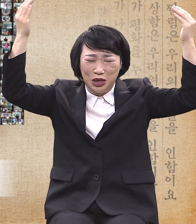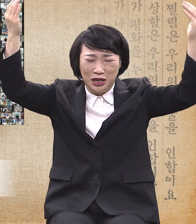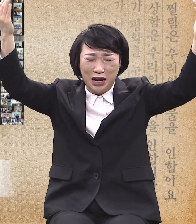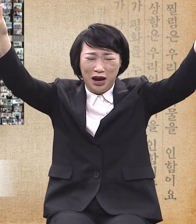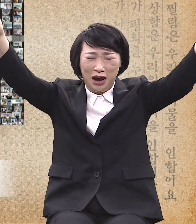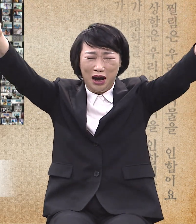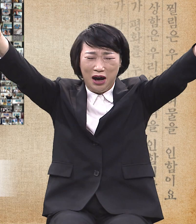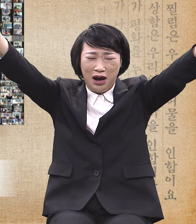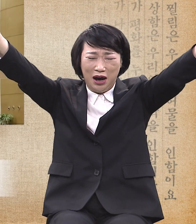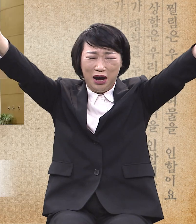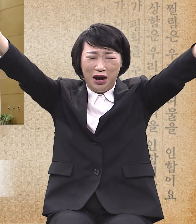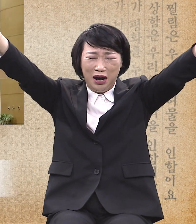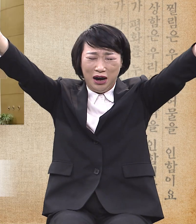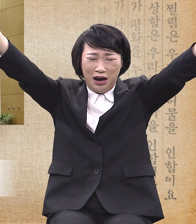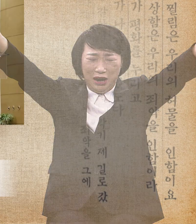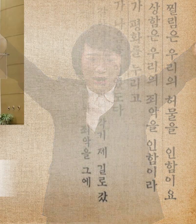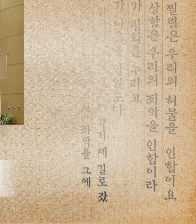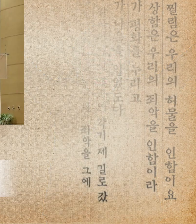주여